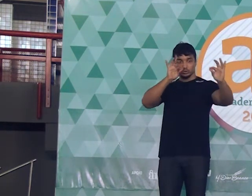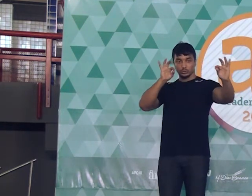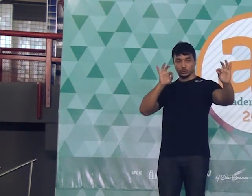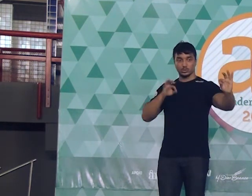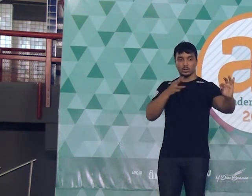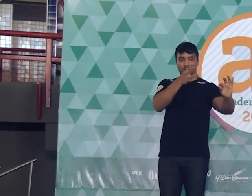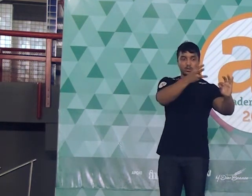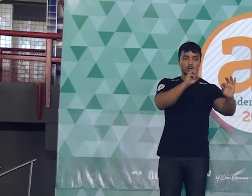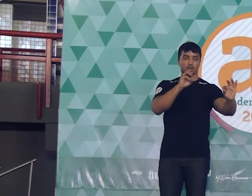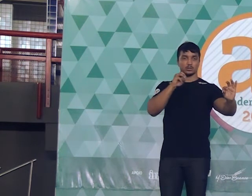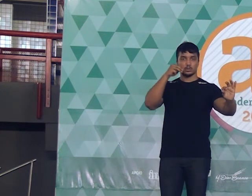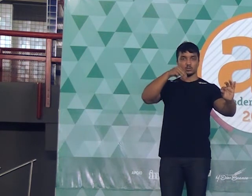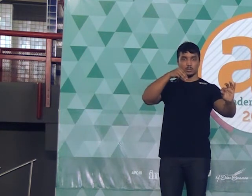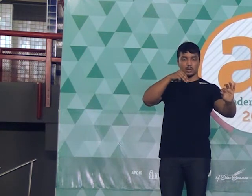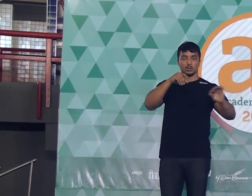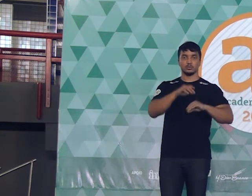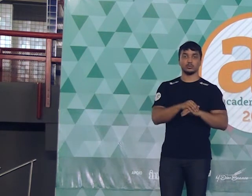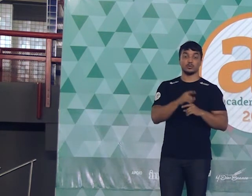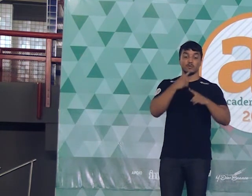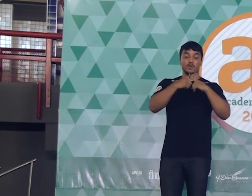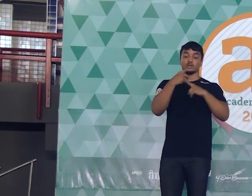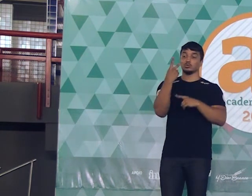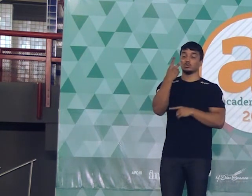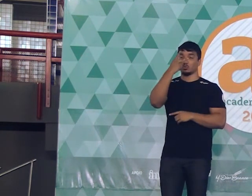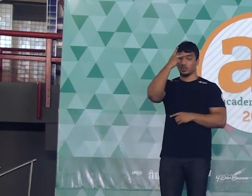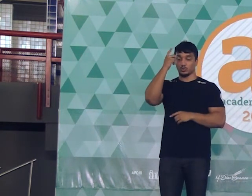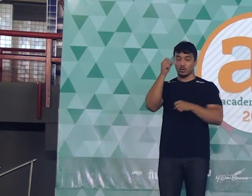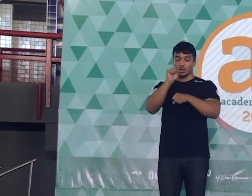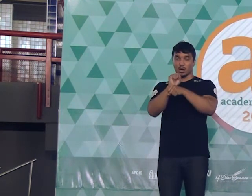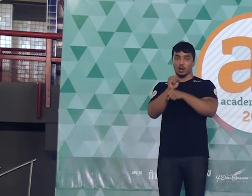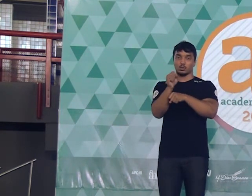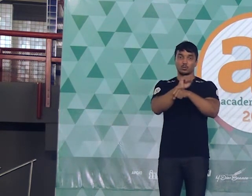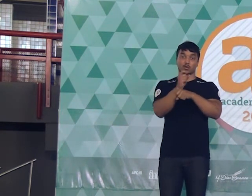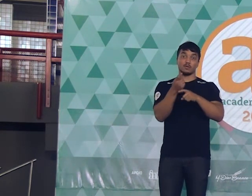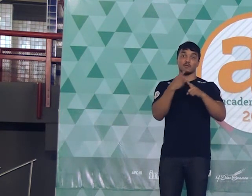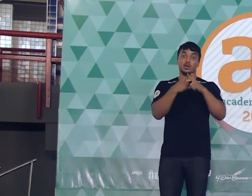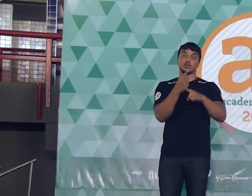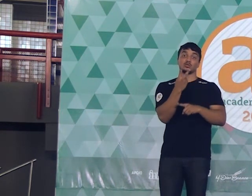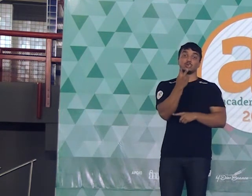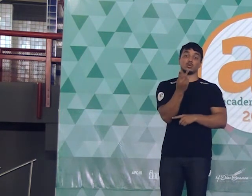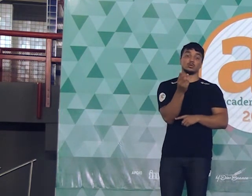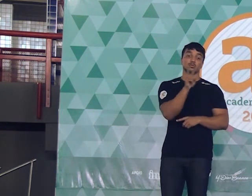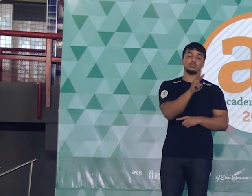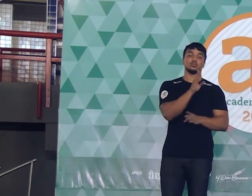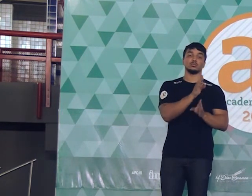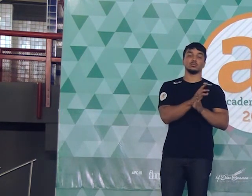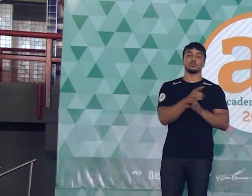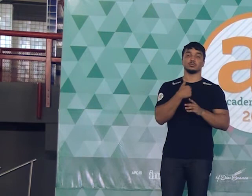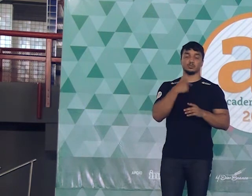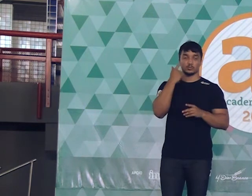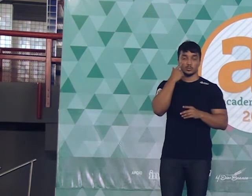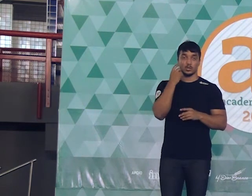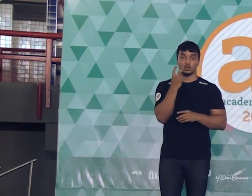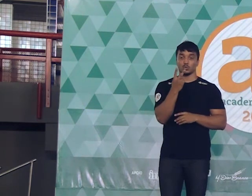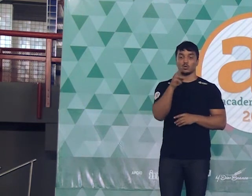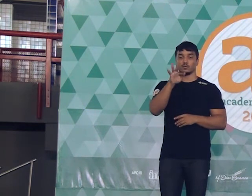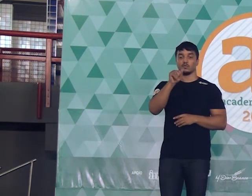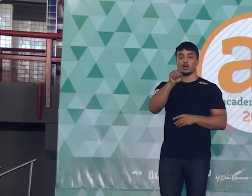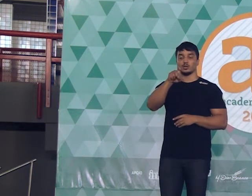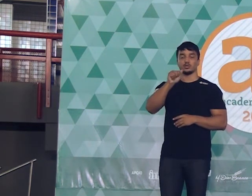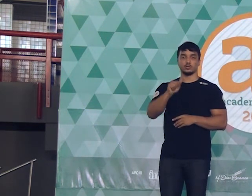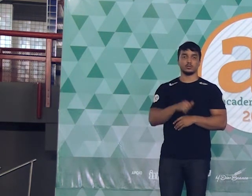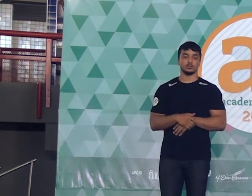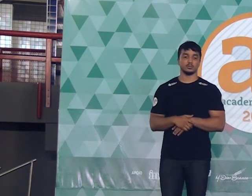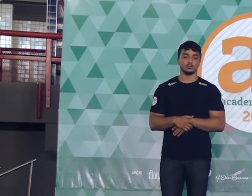percorrida, 300, vezes 2 passageiros em cada carro, e o elemento distrator. Eu tenho 2 faixas para